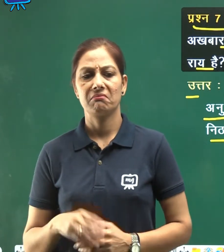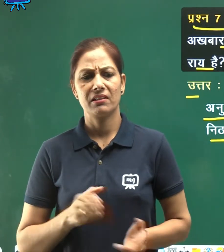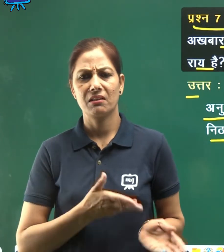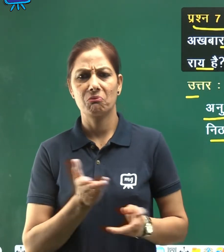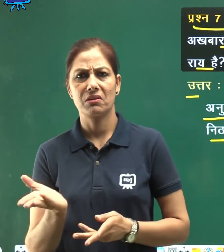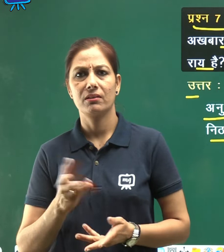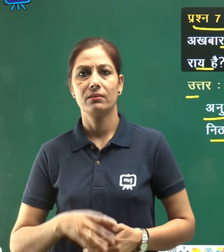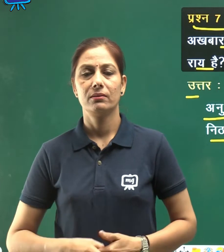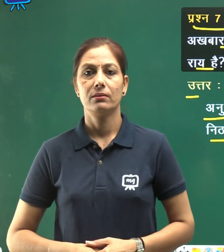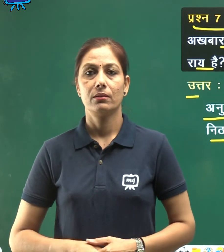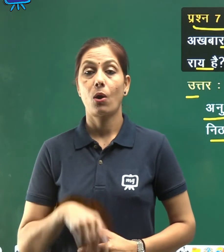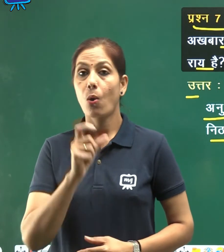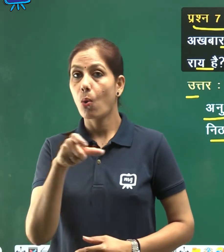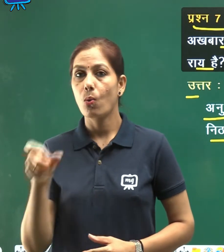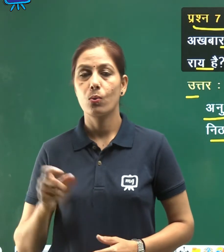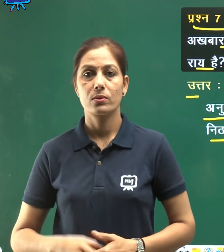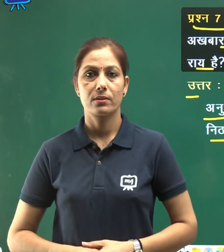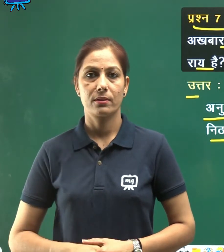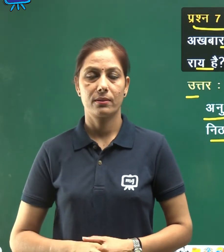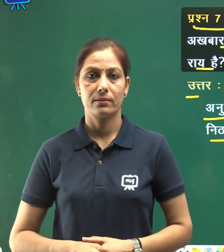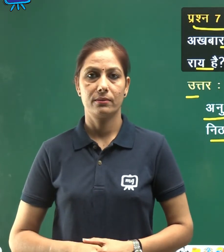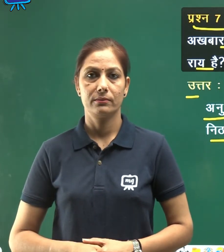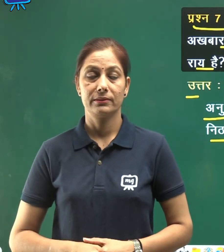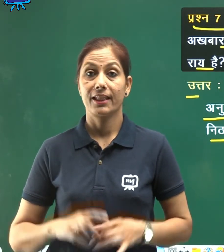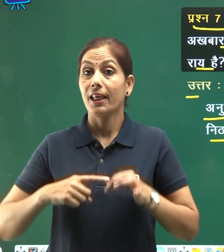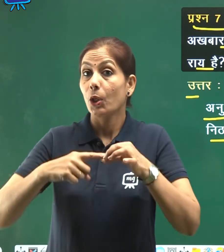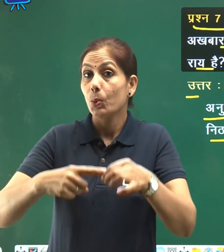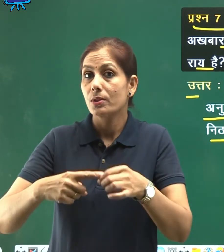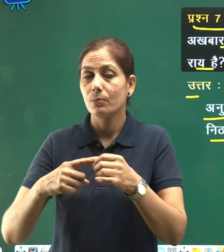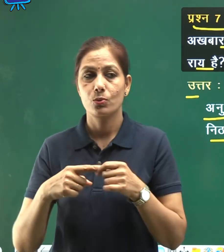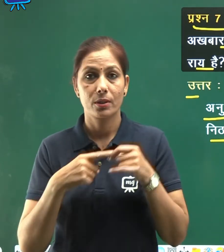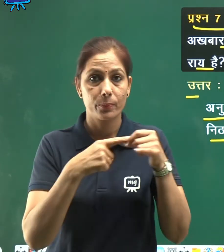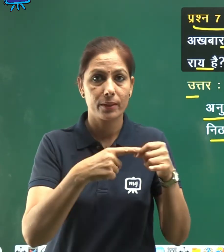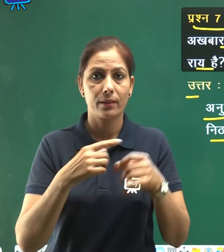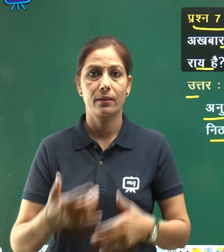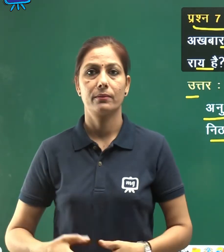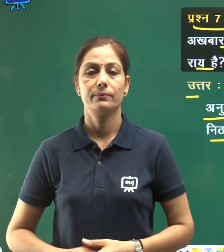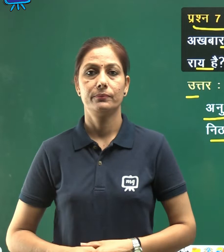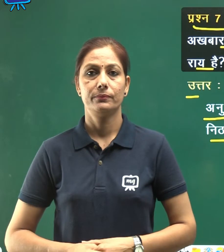उधर लोगों से प्रश्न पूछते फिरते हैं।